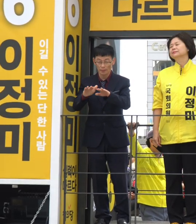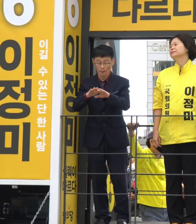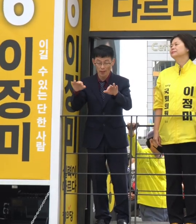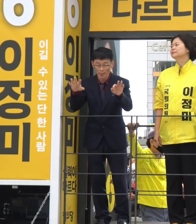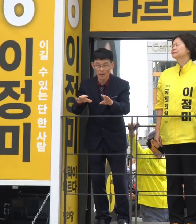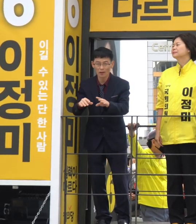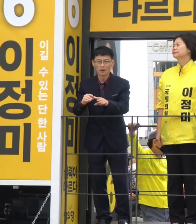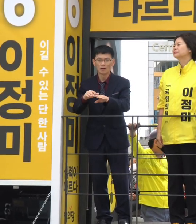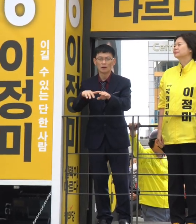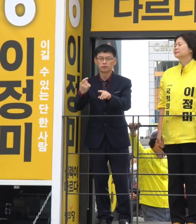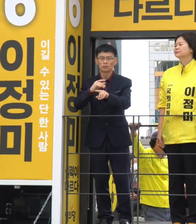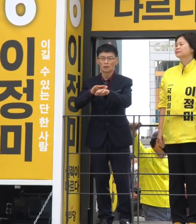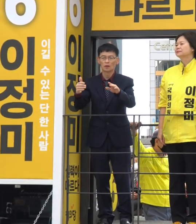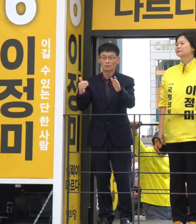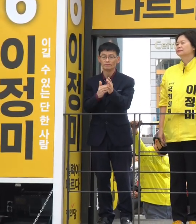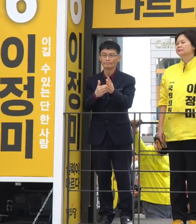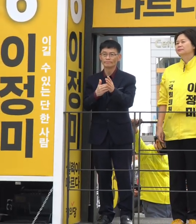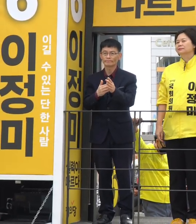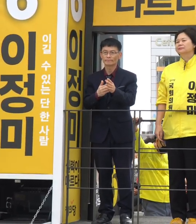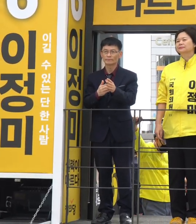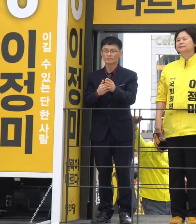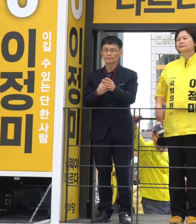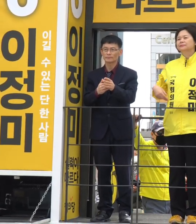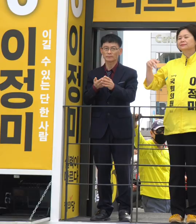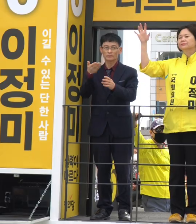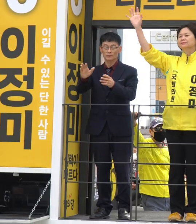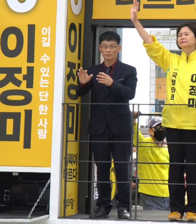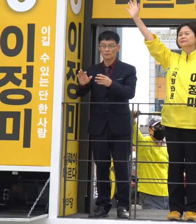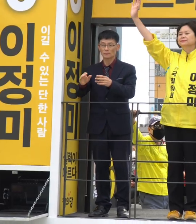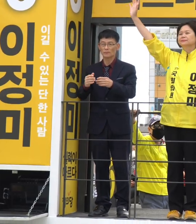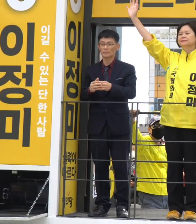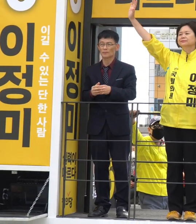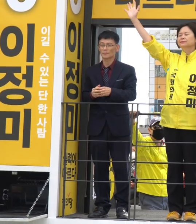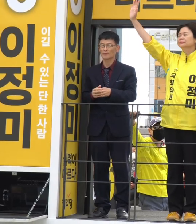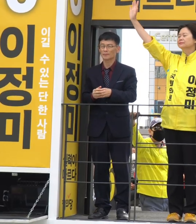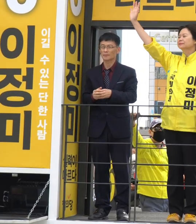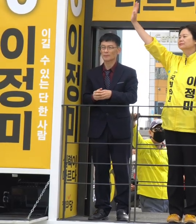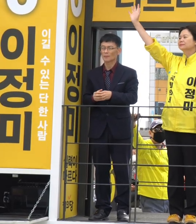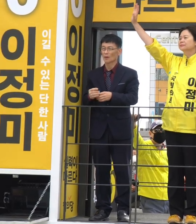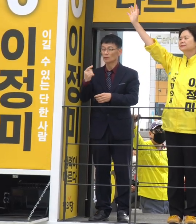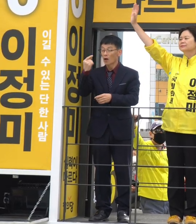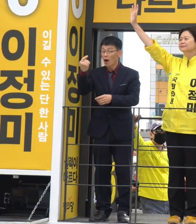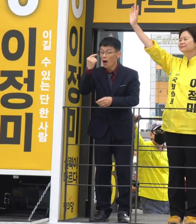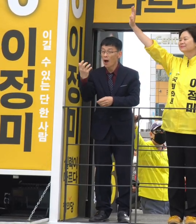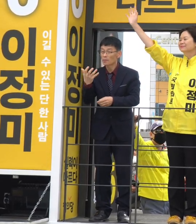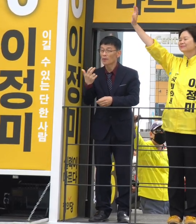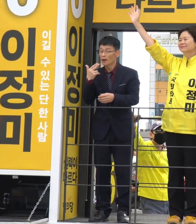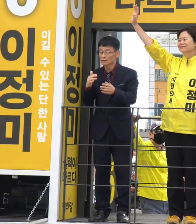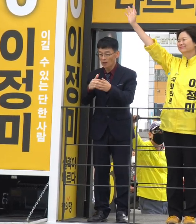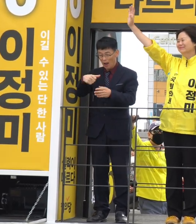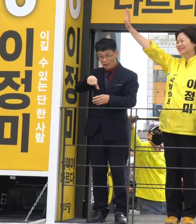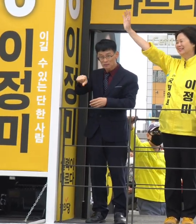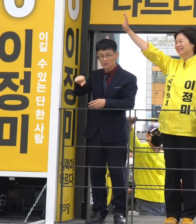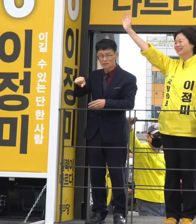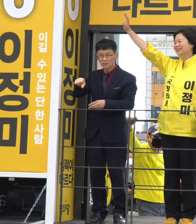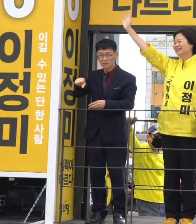전광석화까지 석화처럼 처리되고 있습니다. 그러나 눈에 넣어도 아프지 않을 우리